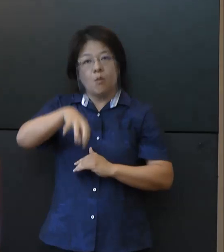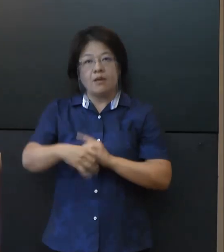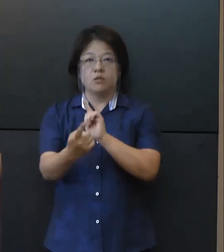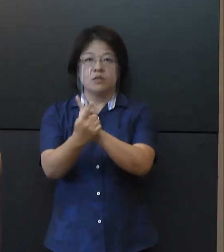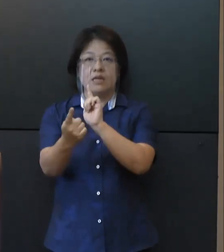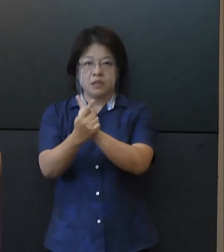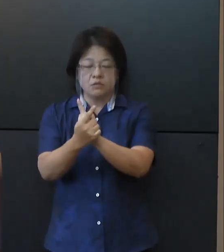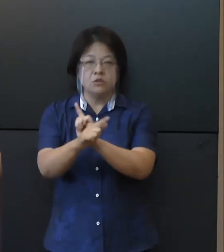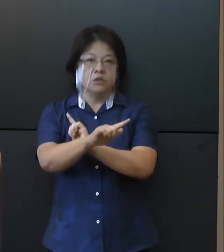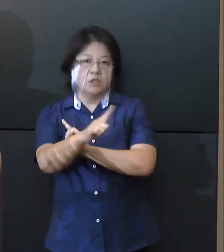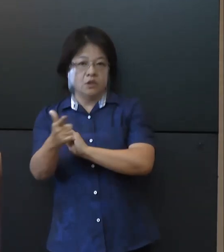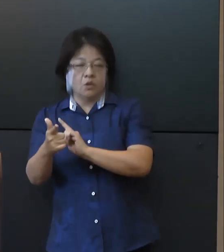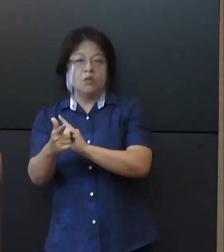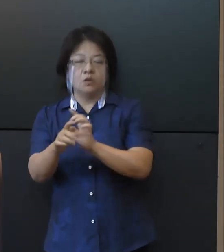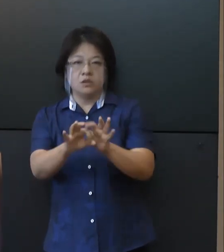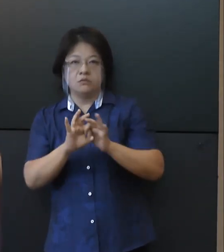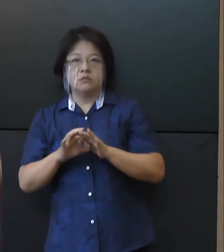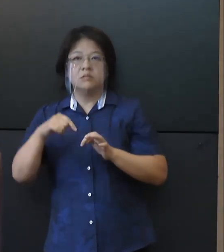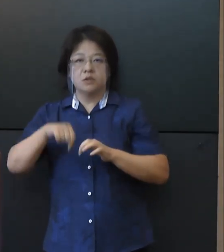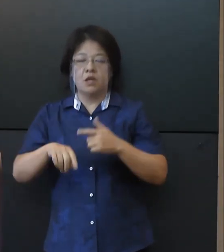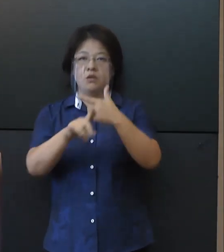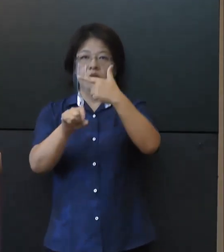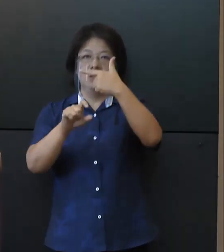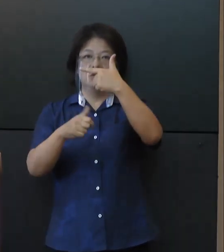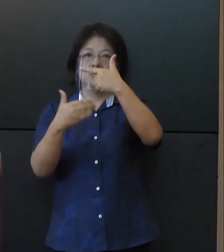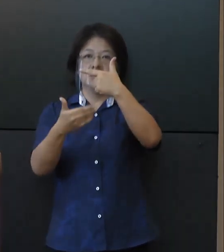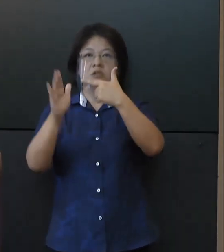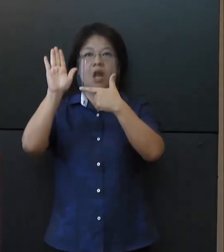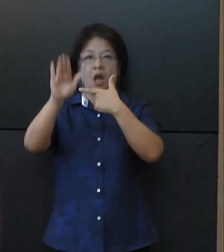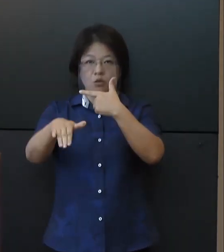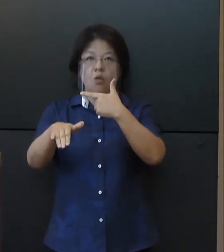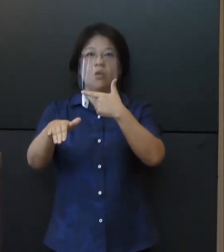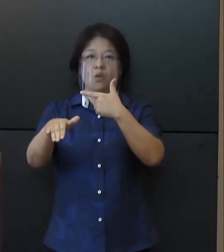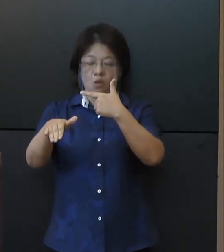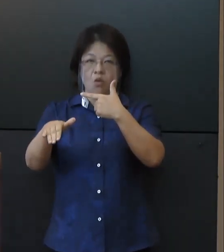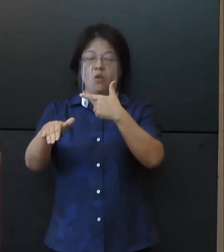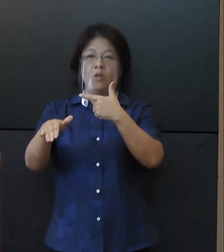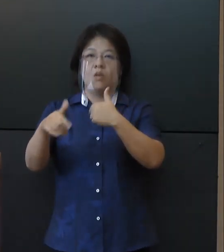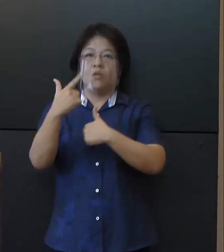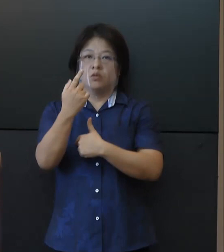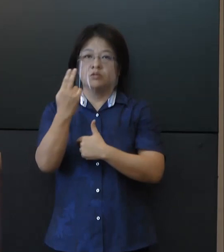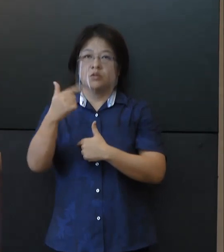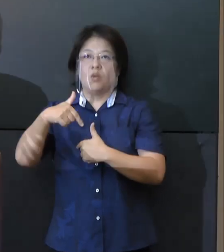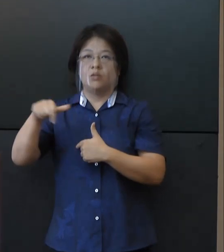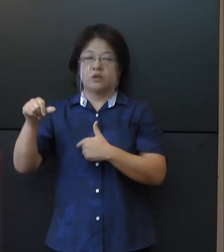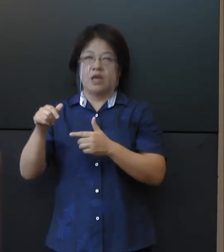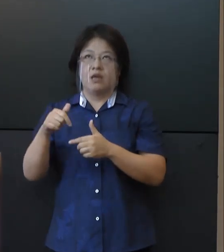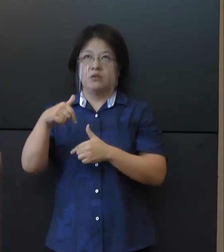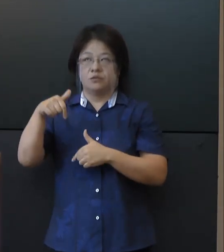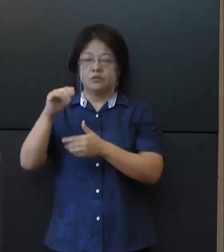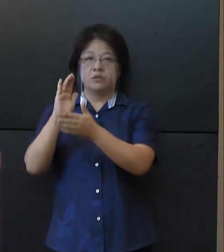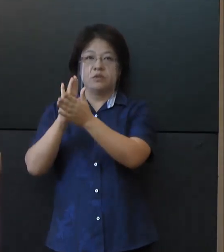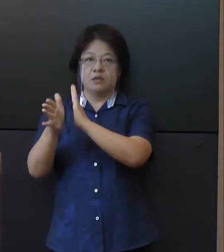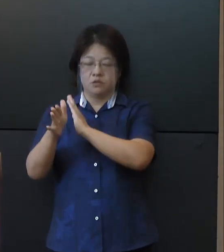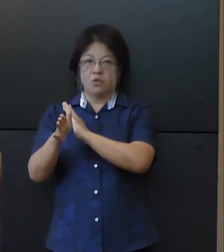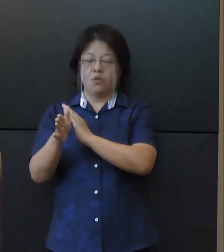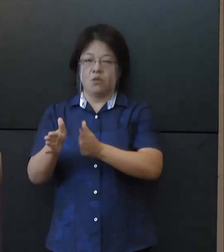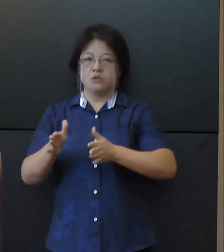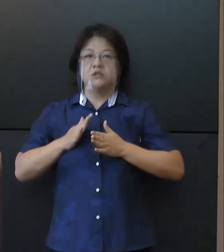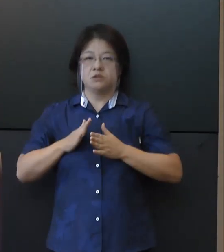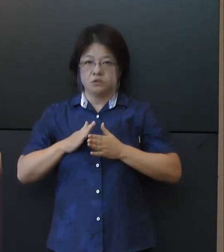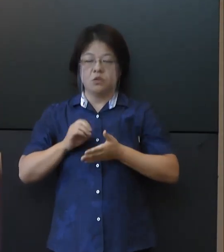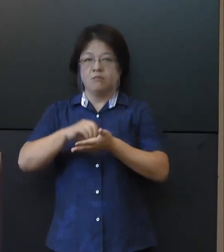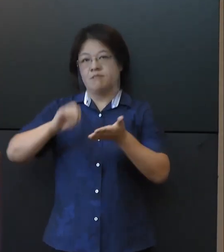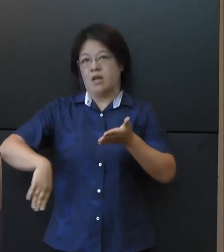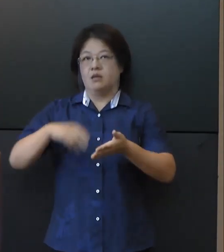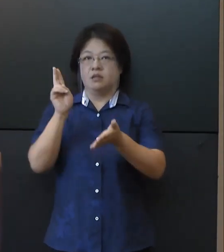え、6月19日以降は国内の渡航自粛要請を解除することといたしました。しかしなお一